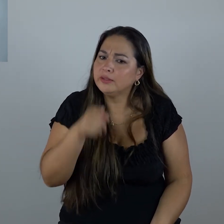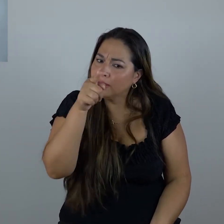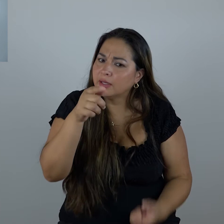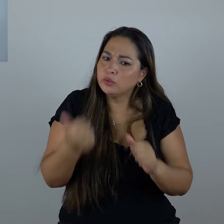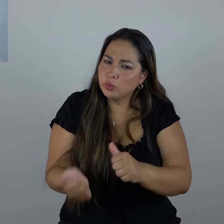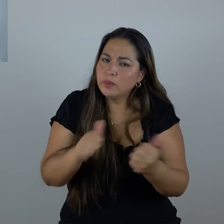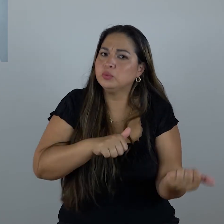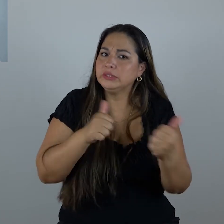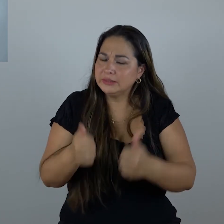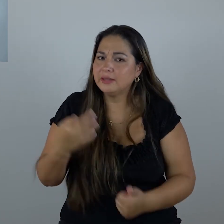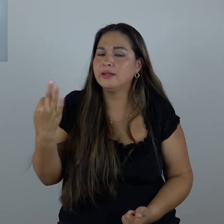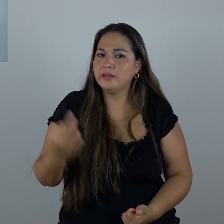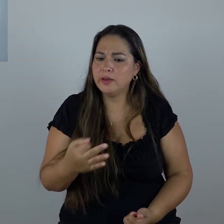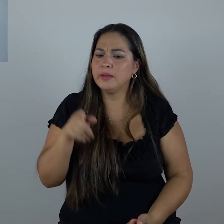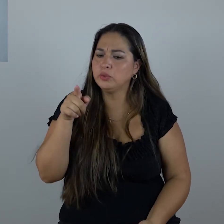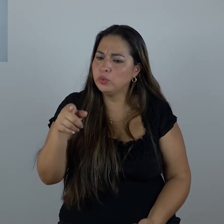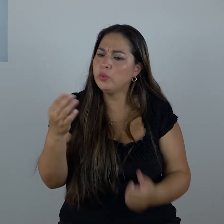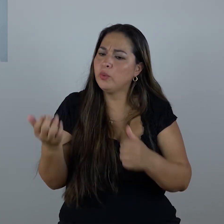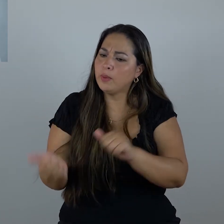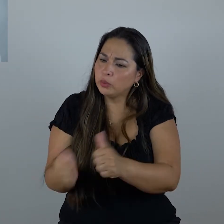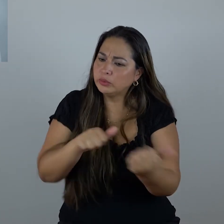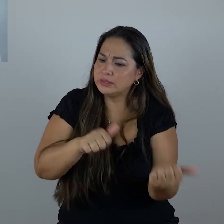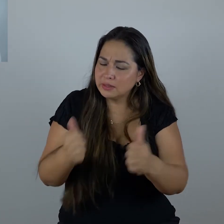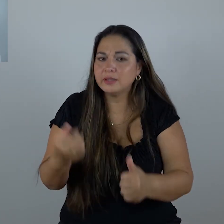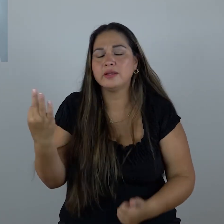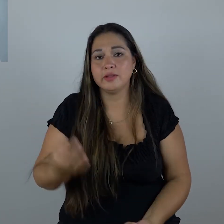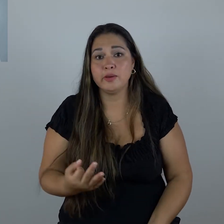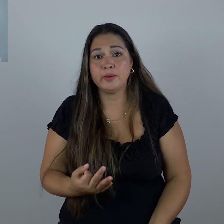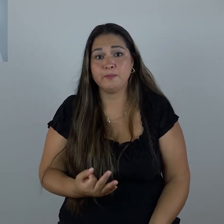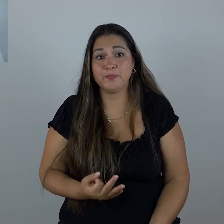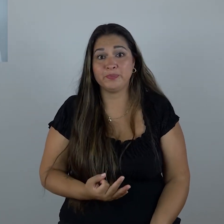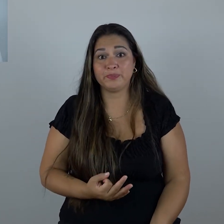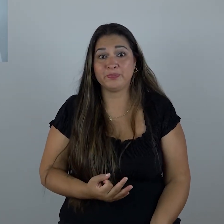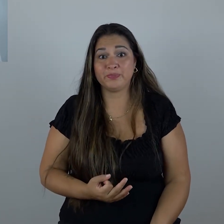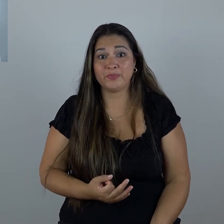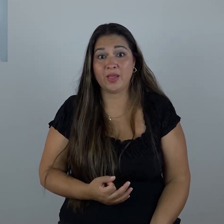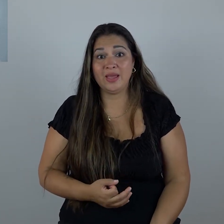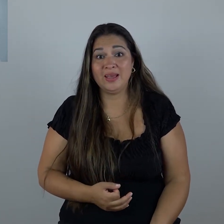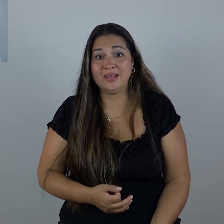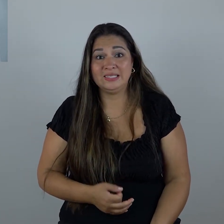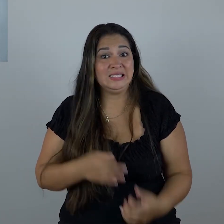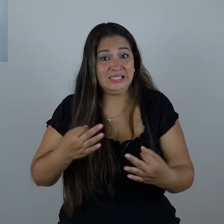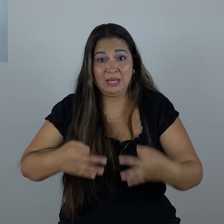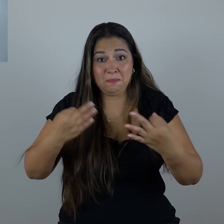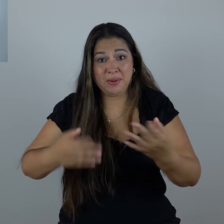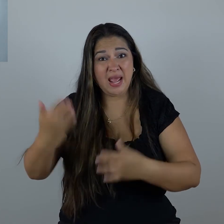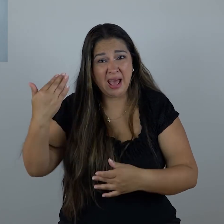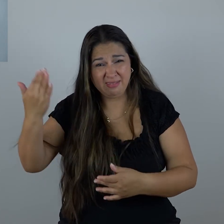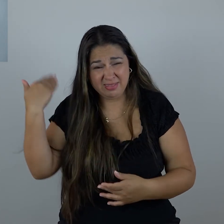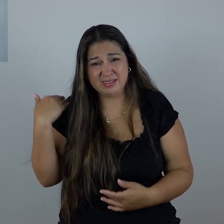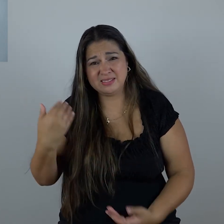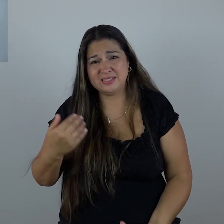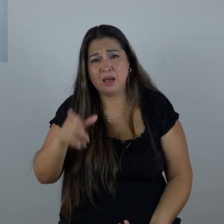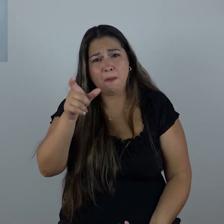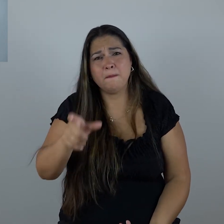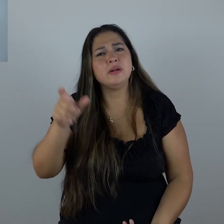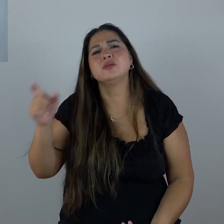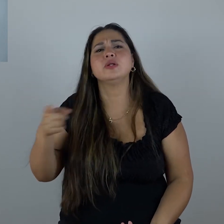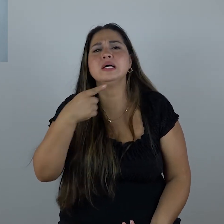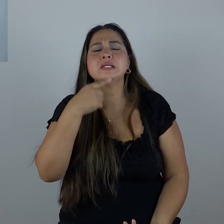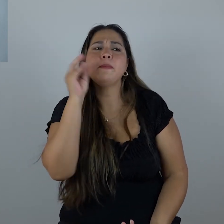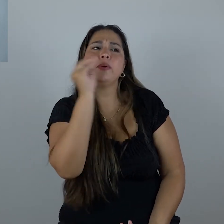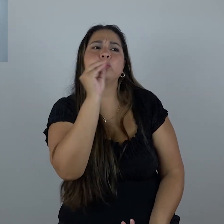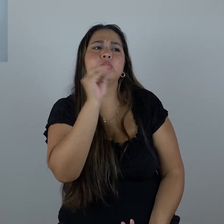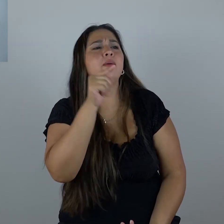estaba bautizado. Cada creyente que se encontraban les hacían dos preguntas: ¿estáis bautizados y estáis llenos del Espíritu Santo?